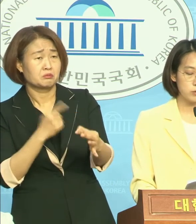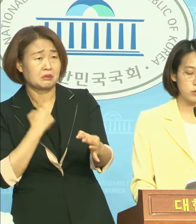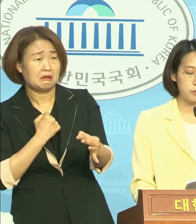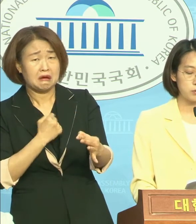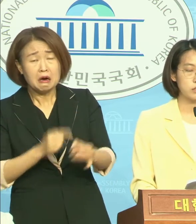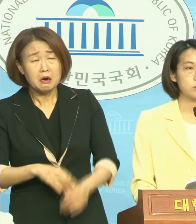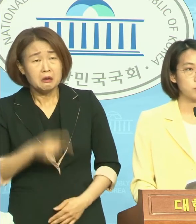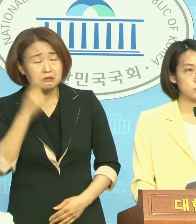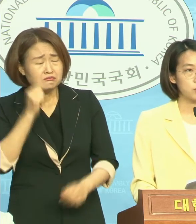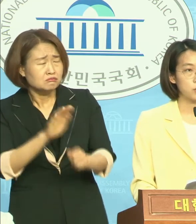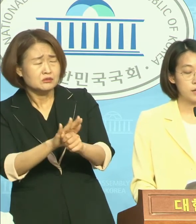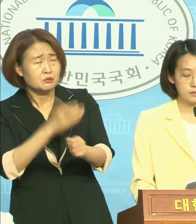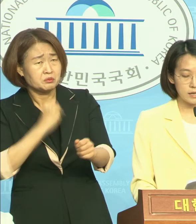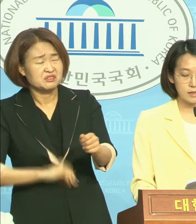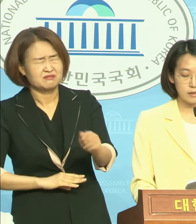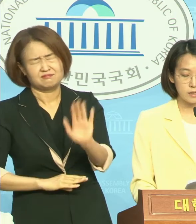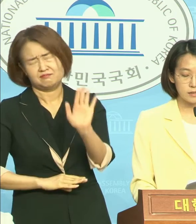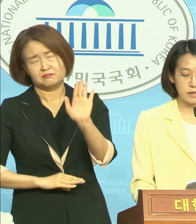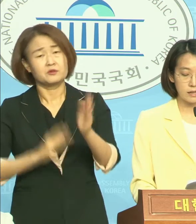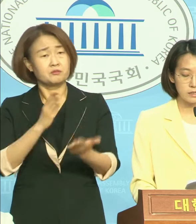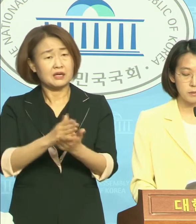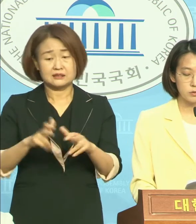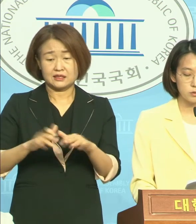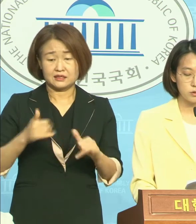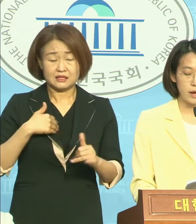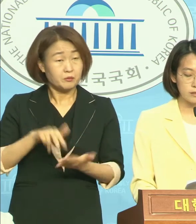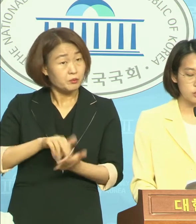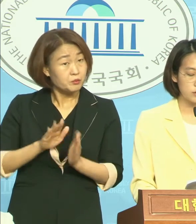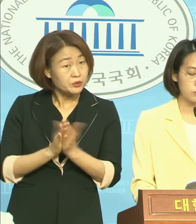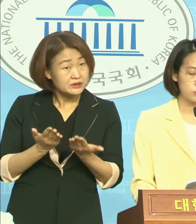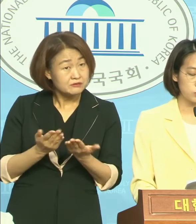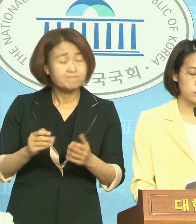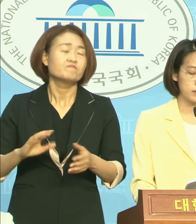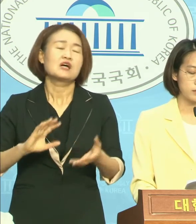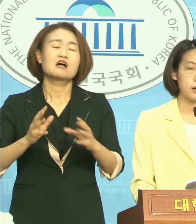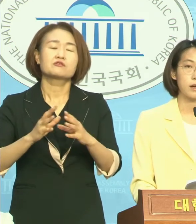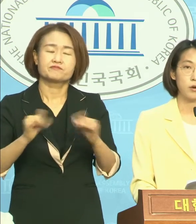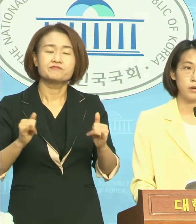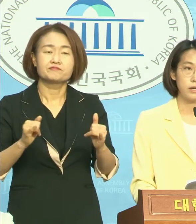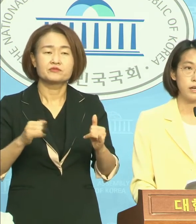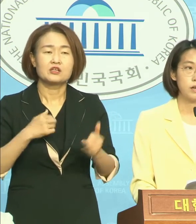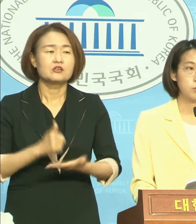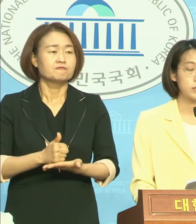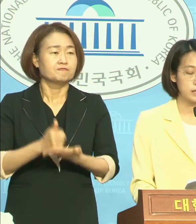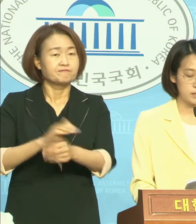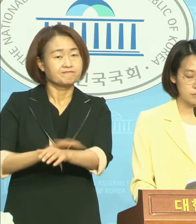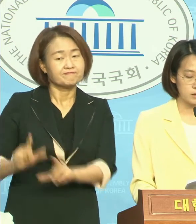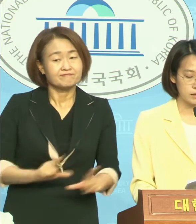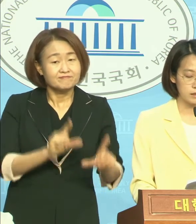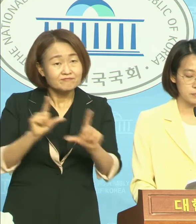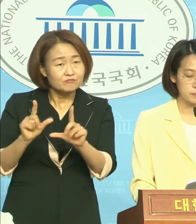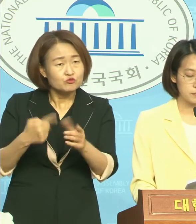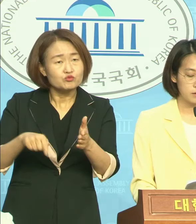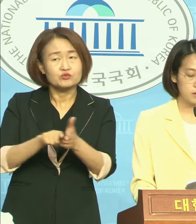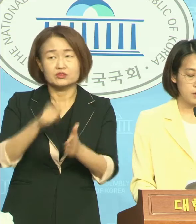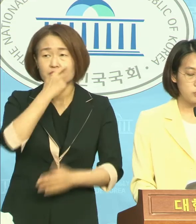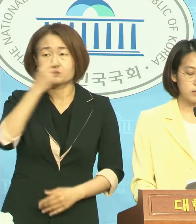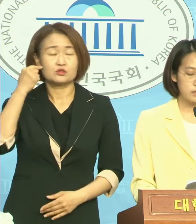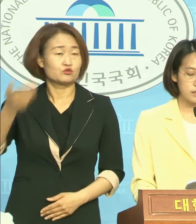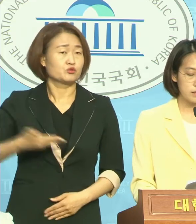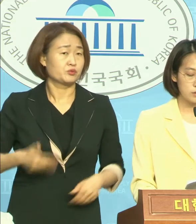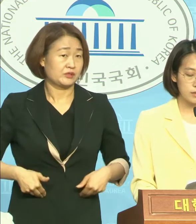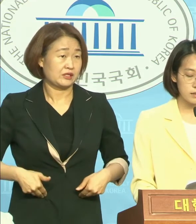씨와 동정의 복지를 넘어서 장애 당사자의 시민으로서 안전하고 존엄하게 살아갈 권리를 보장 할 때입니다